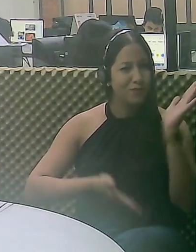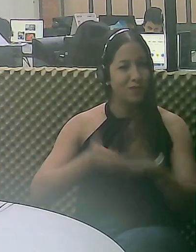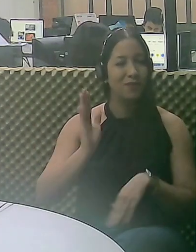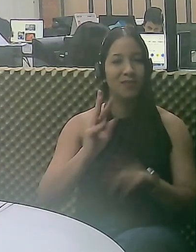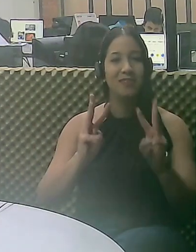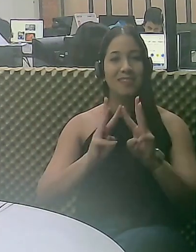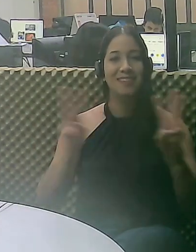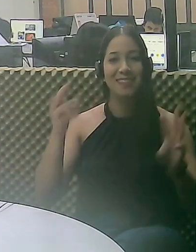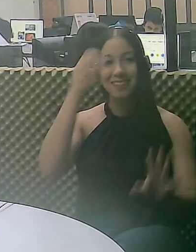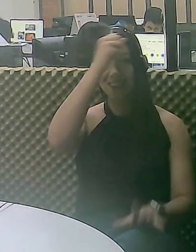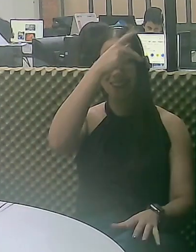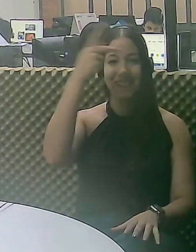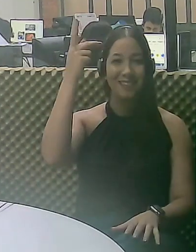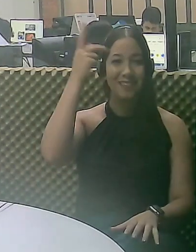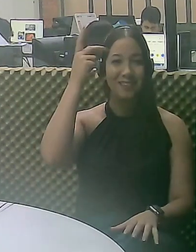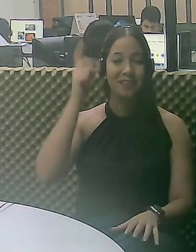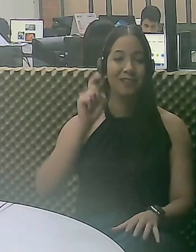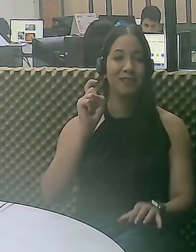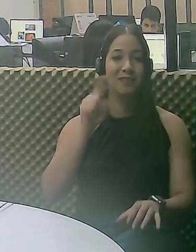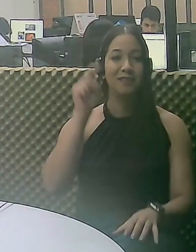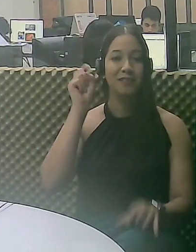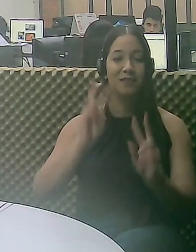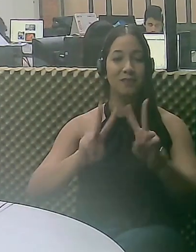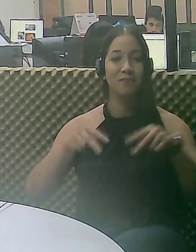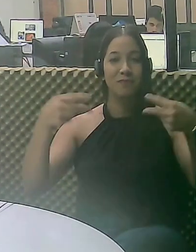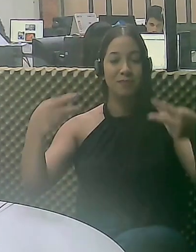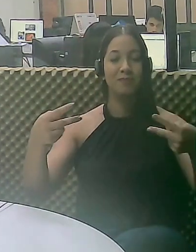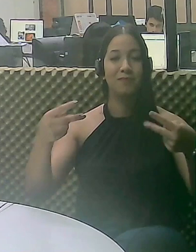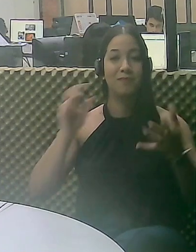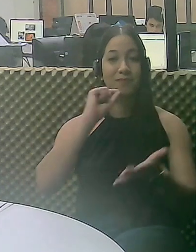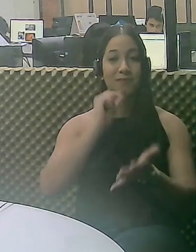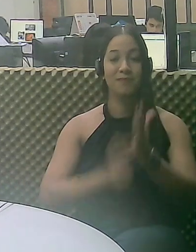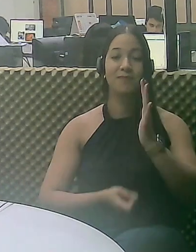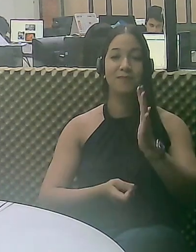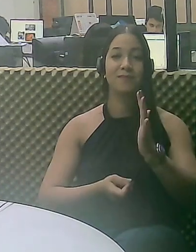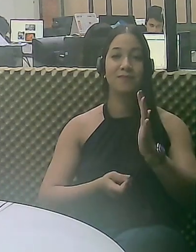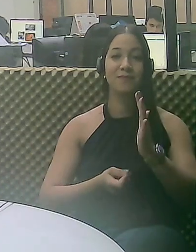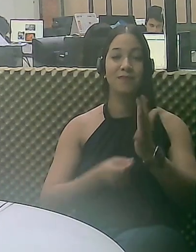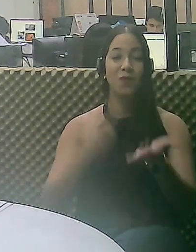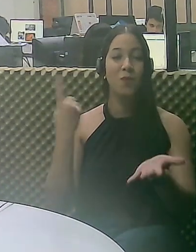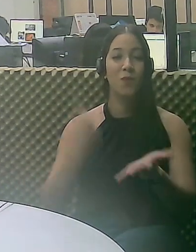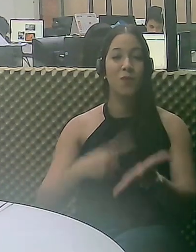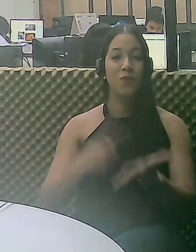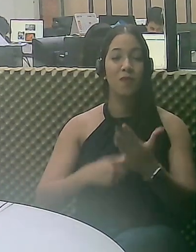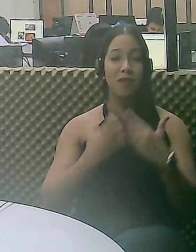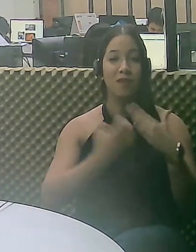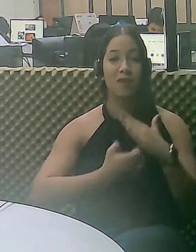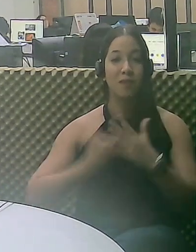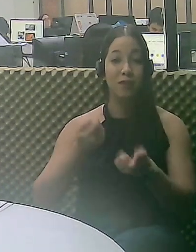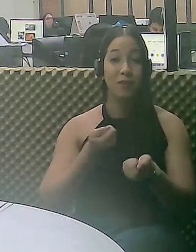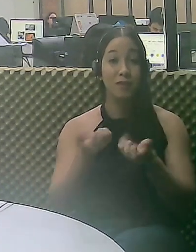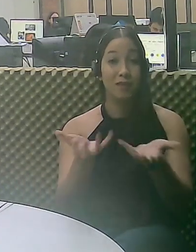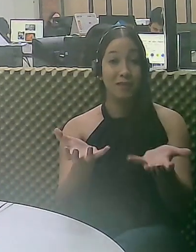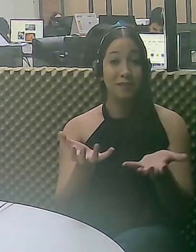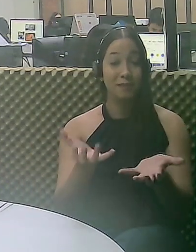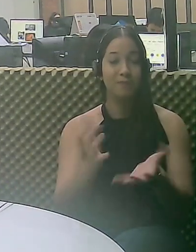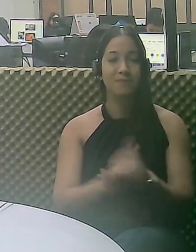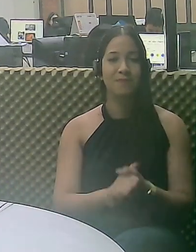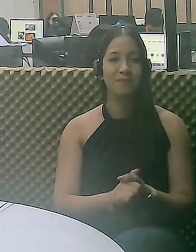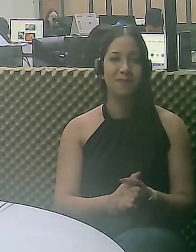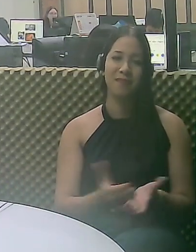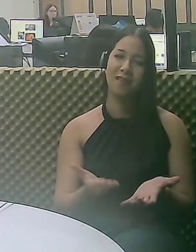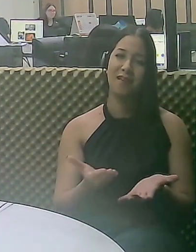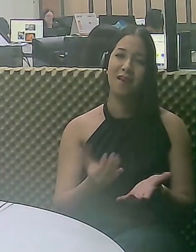entrar no site da Prefeitura, clicar neste link, fazer seu cadastro e agendar com quais empresas quer negociar. Vai por